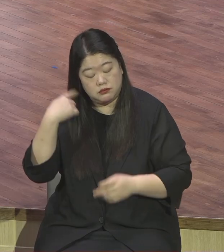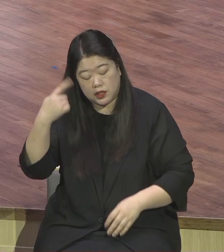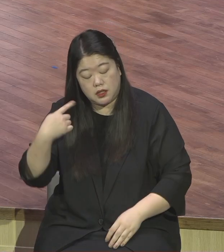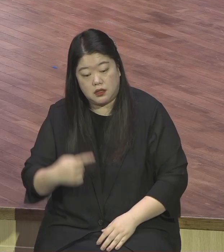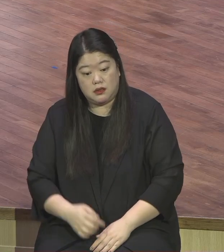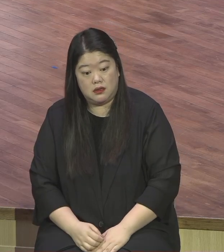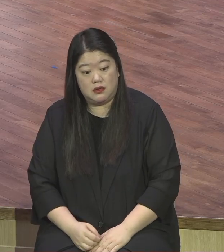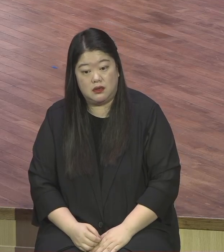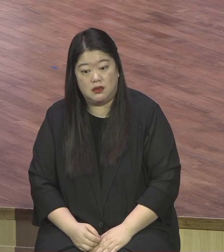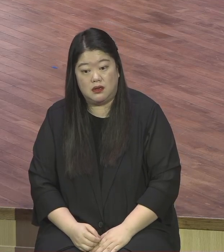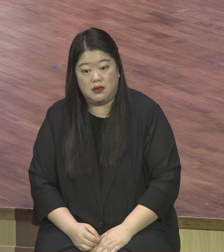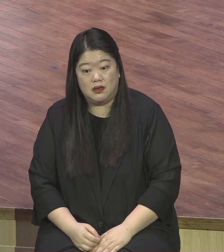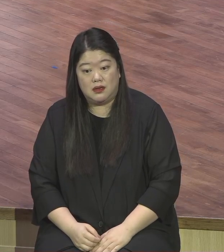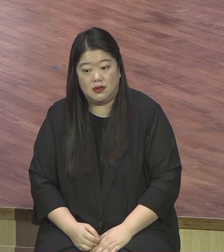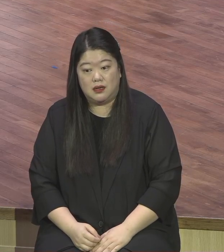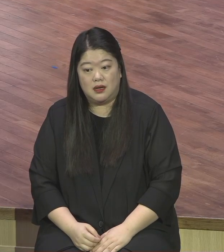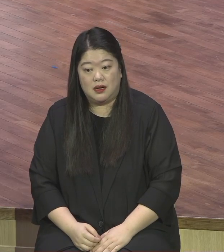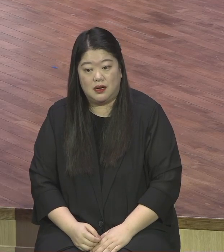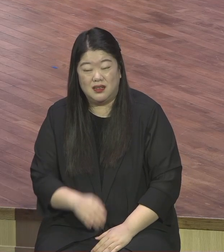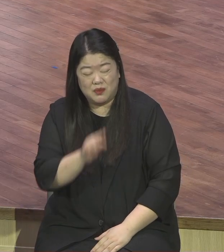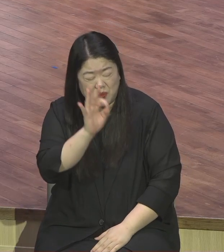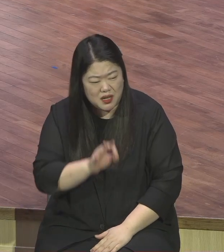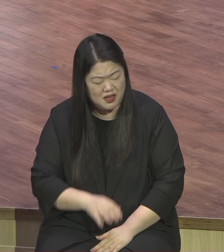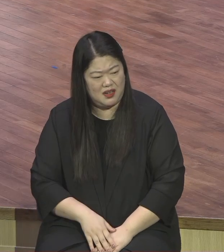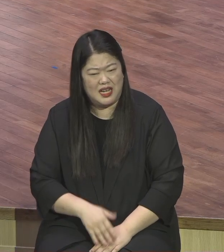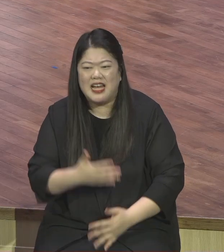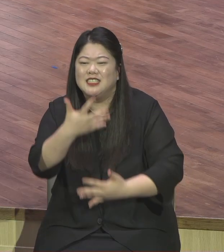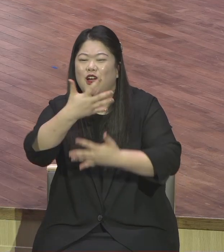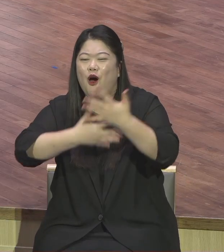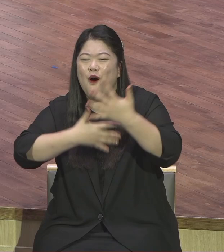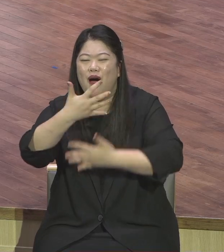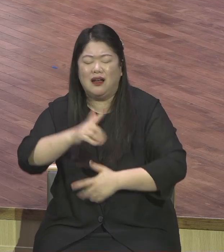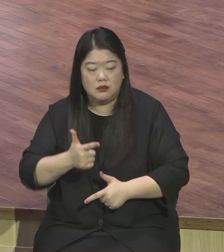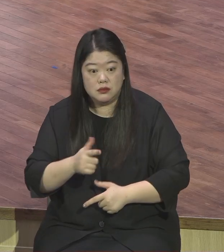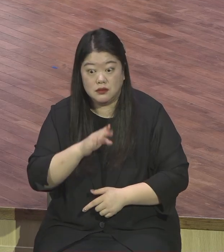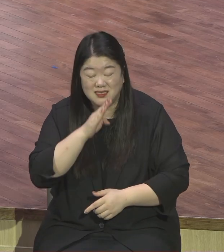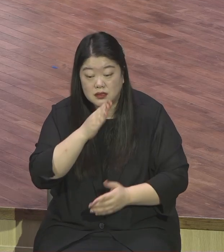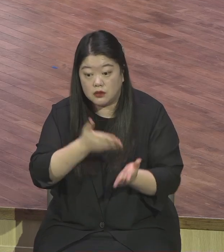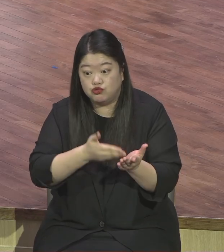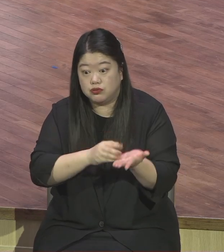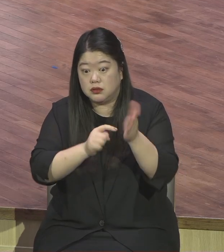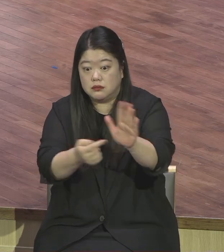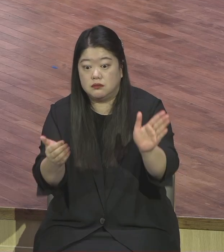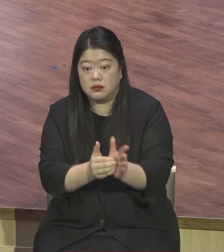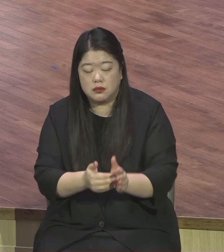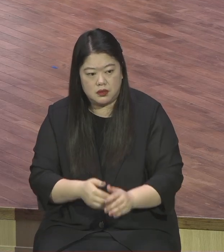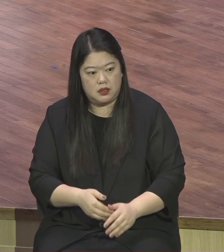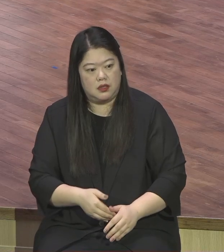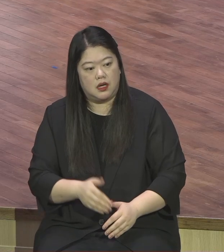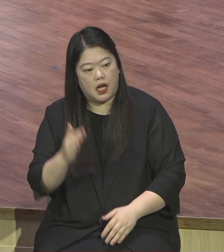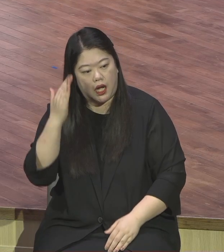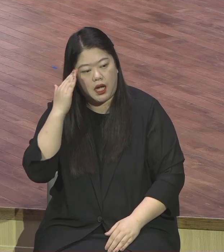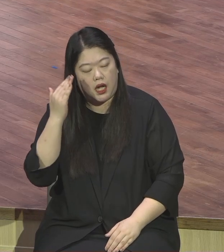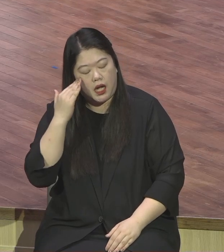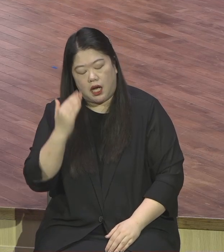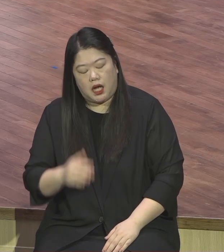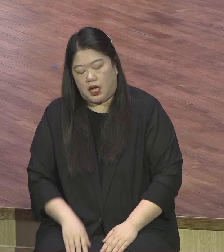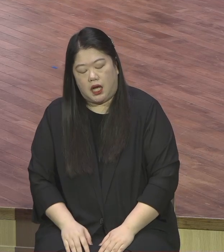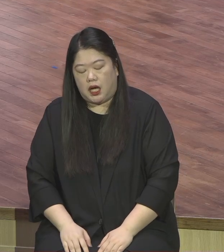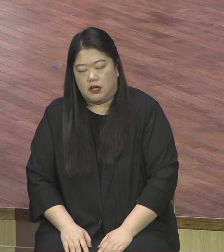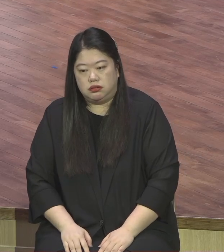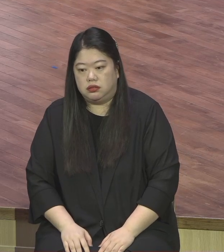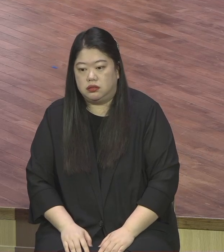너무 지금 현재로요, 이 잔혹한 범죄가 많아서 한국 사회를 잔혹사회라